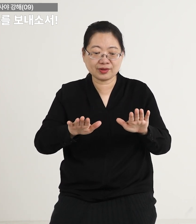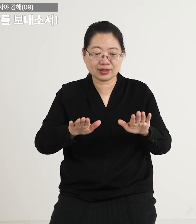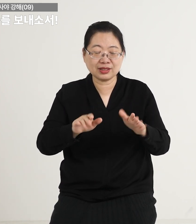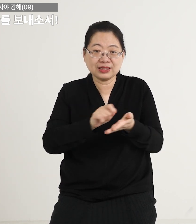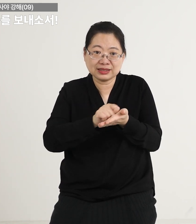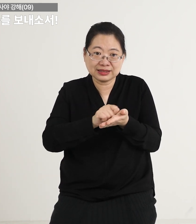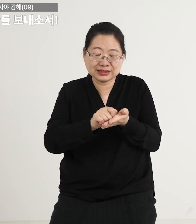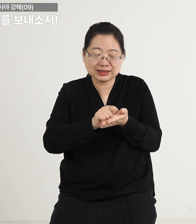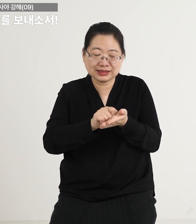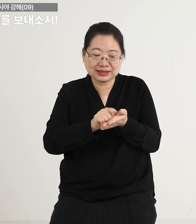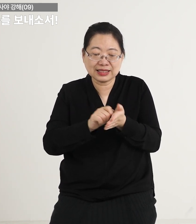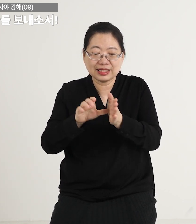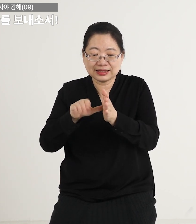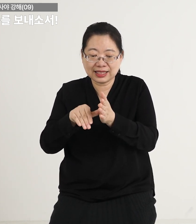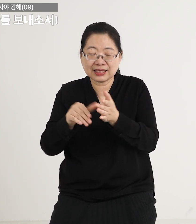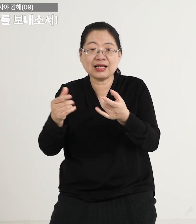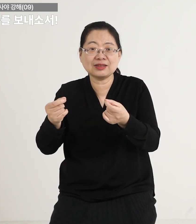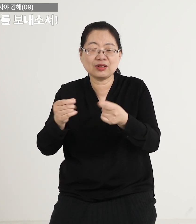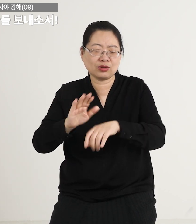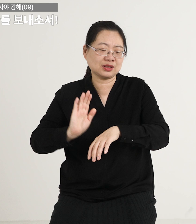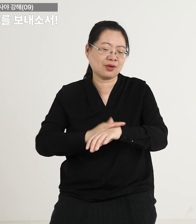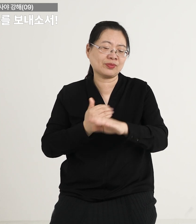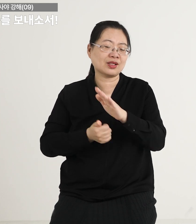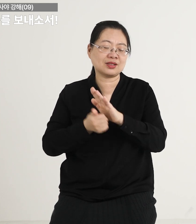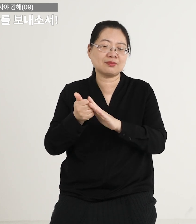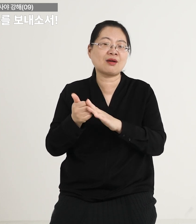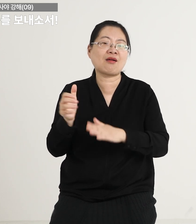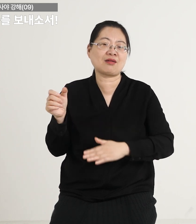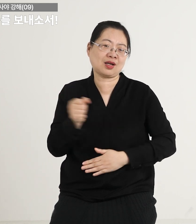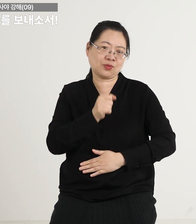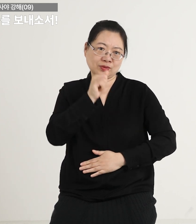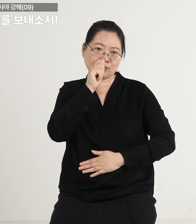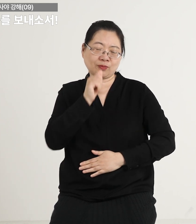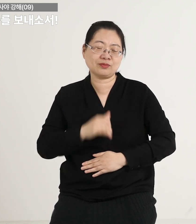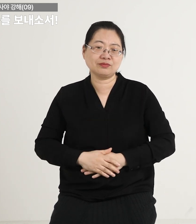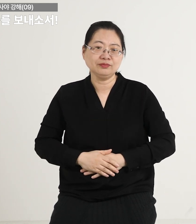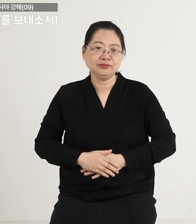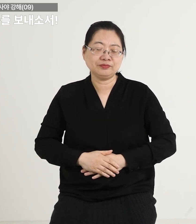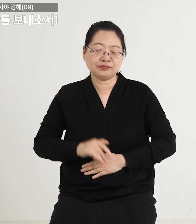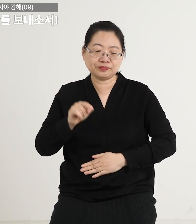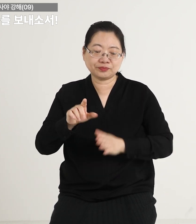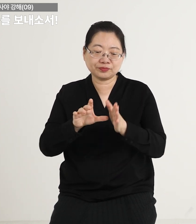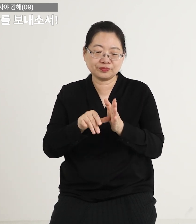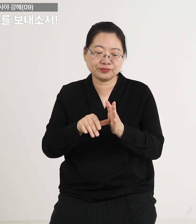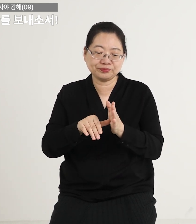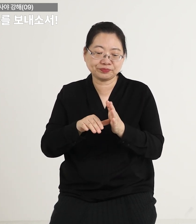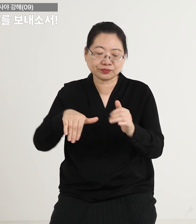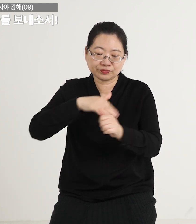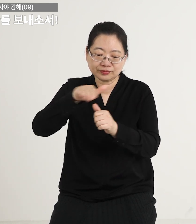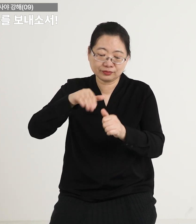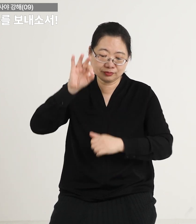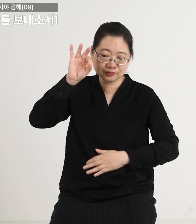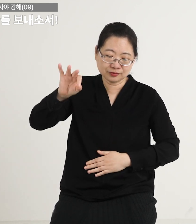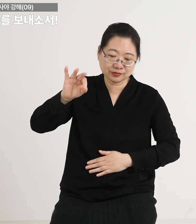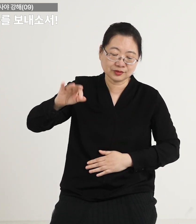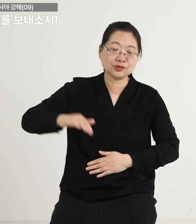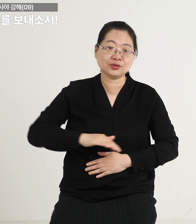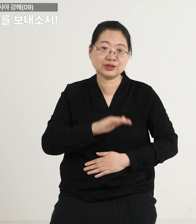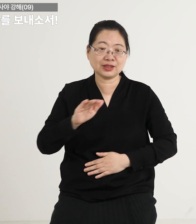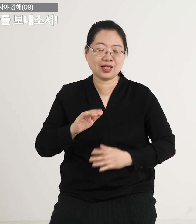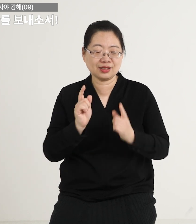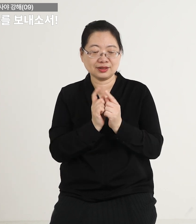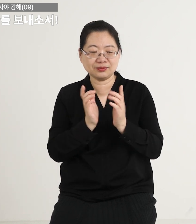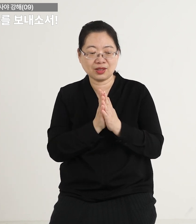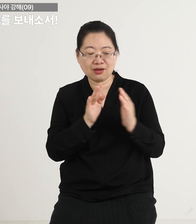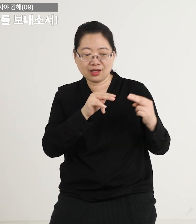그랬습니다. 잘못된 희망에. 그런데 이 시대의 그림은 오늘 우리가 직면하고